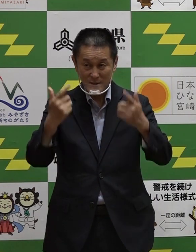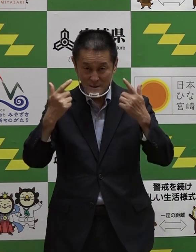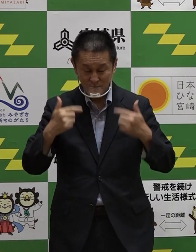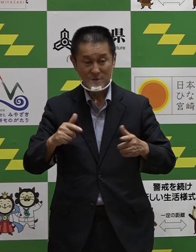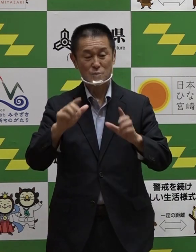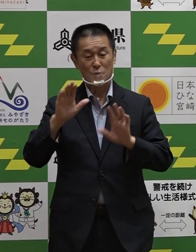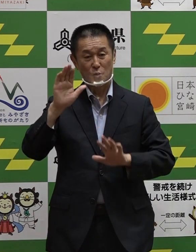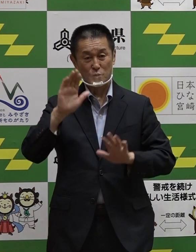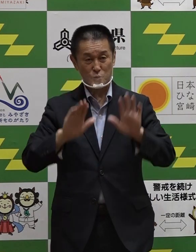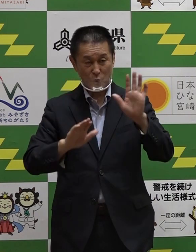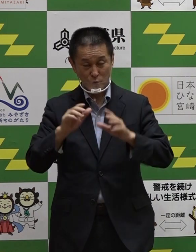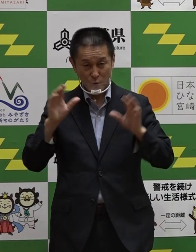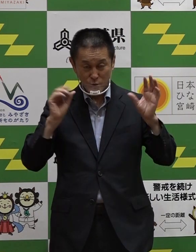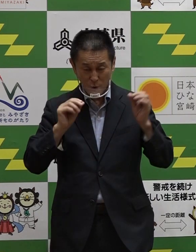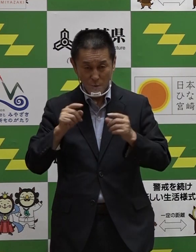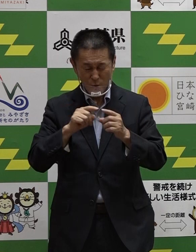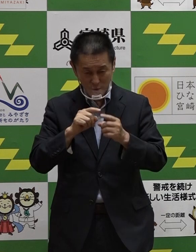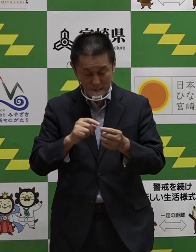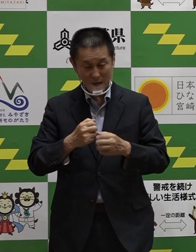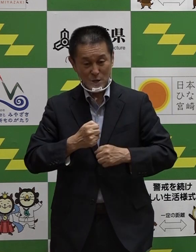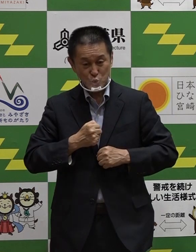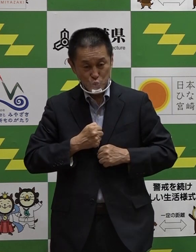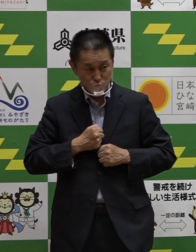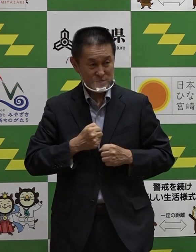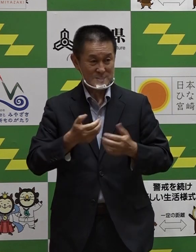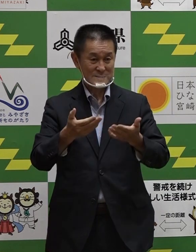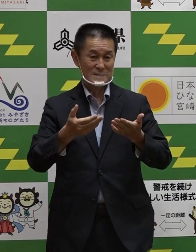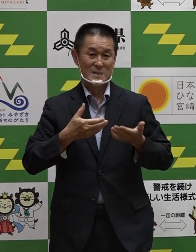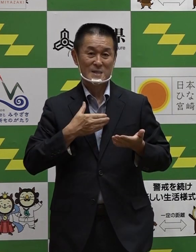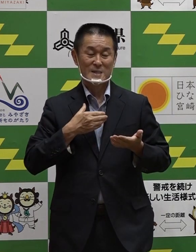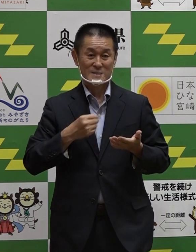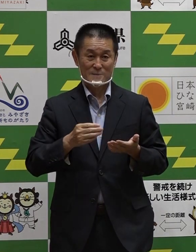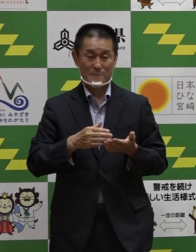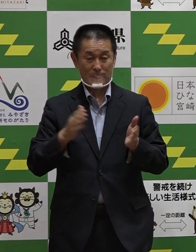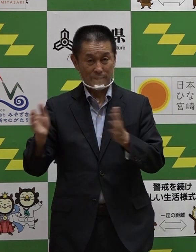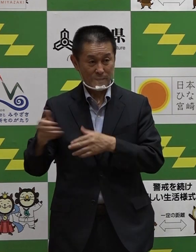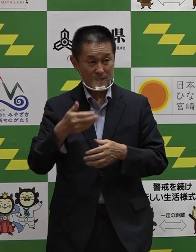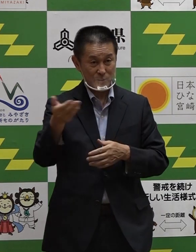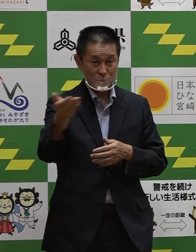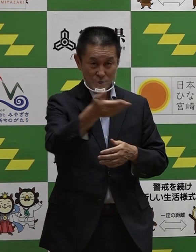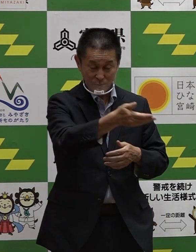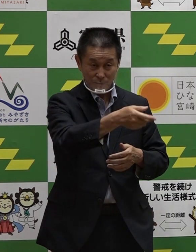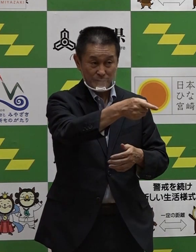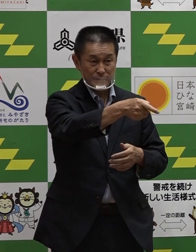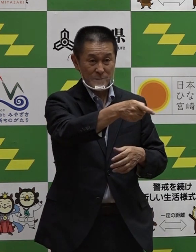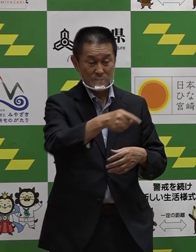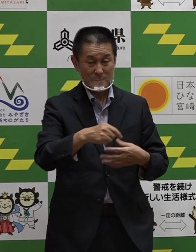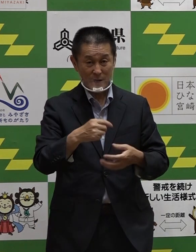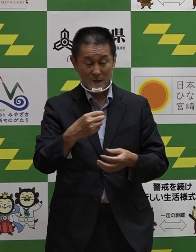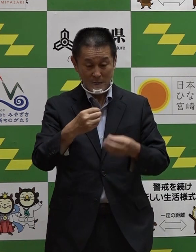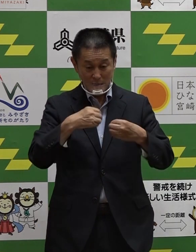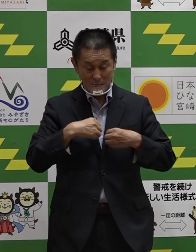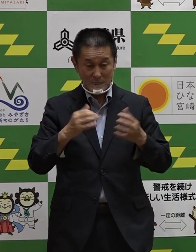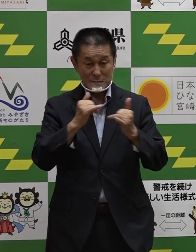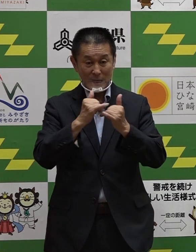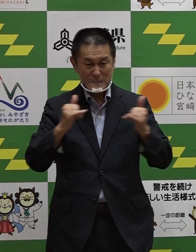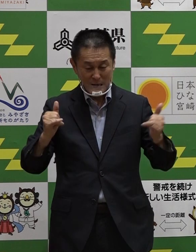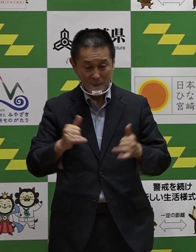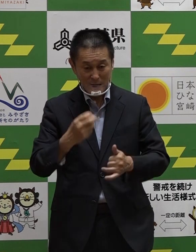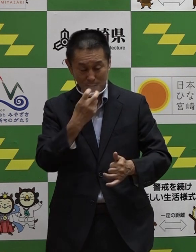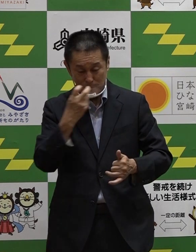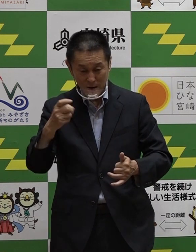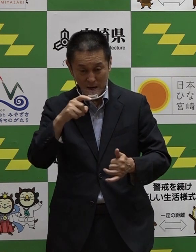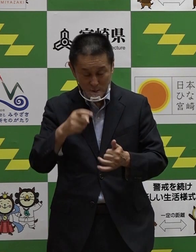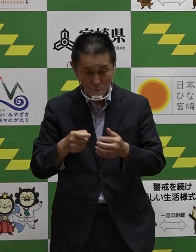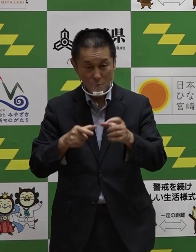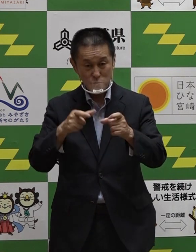で注意をいただきたいという、まあ、そういうことであります。 まあ、感染者が確認されているようなそういう繁